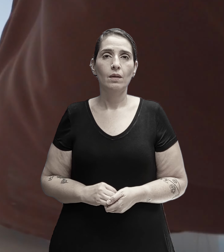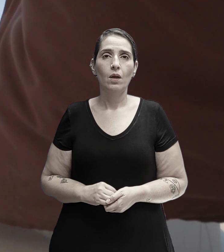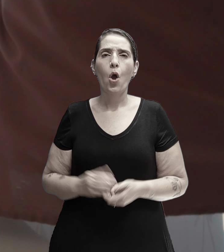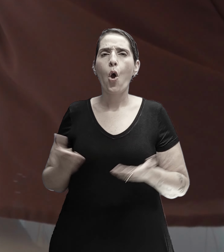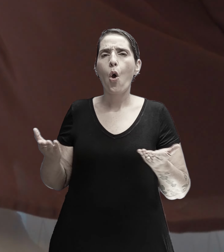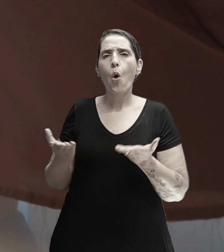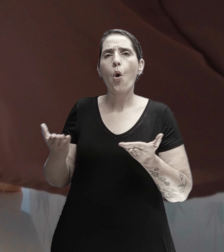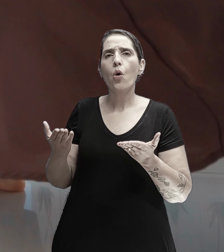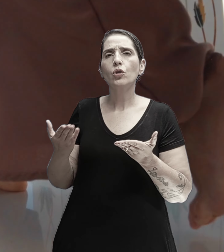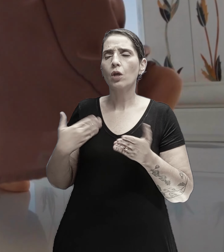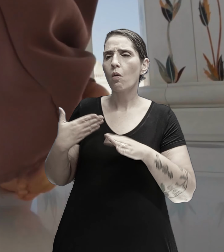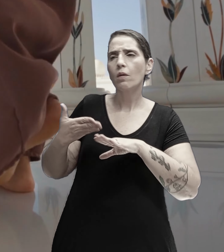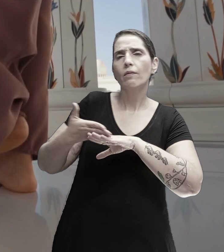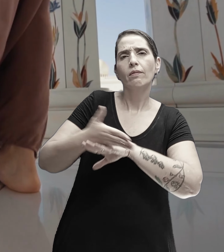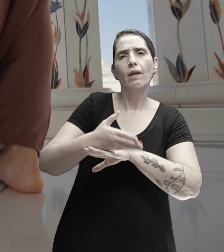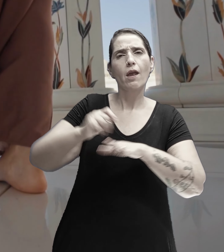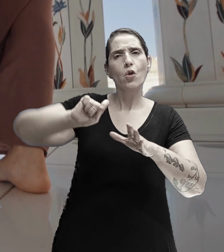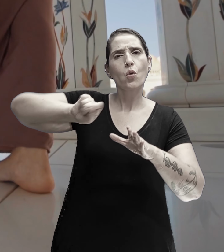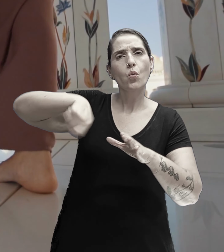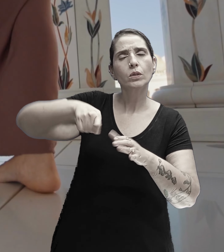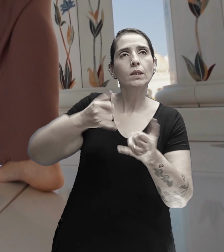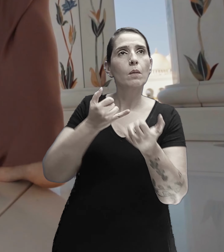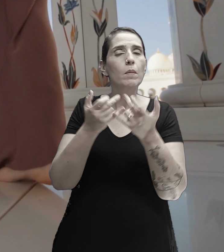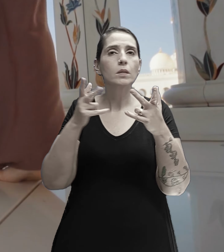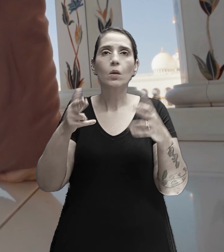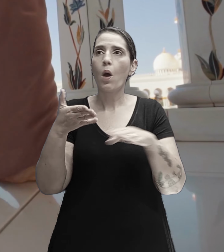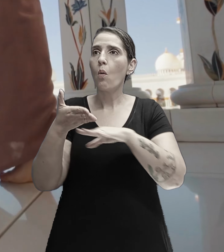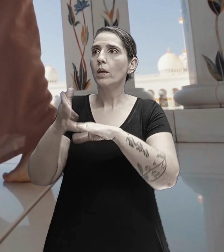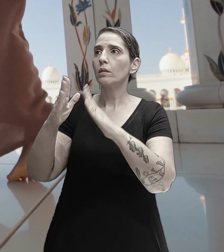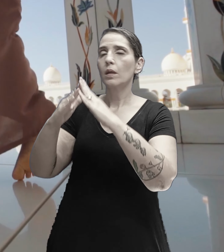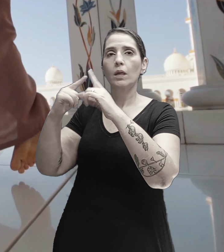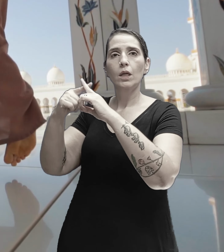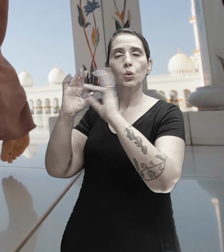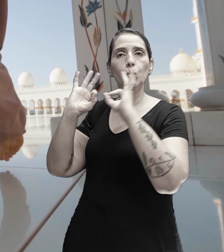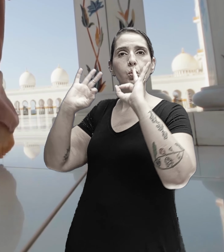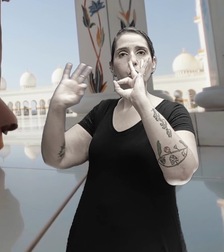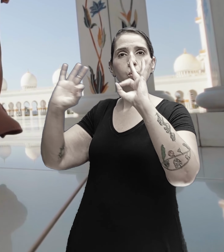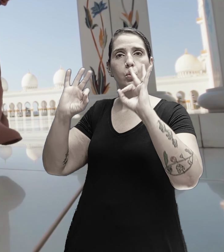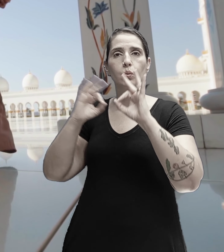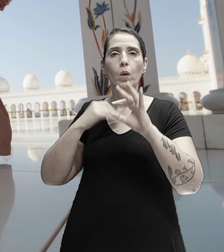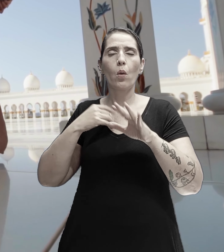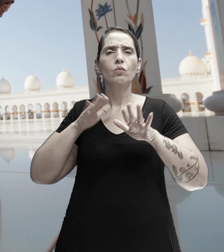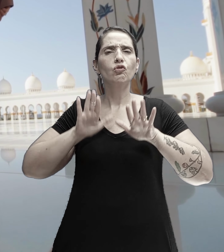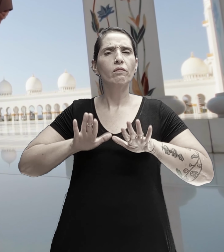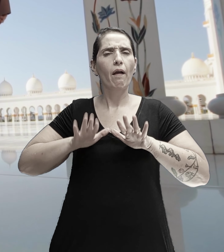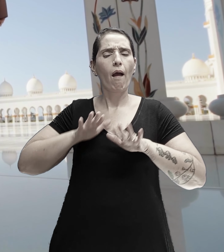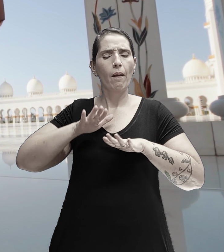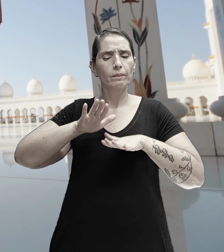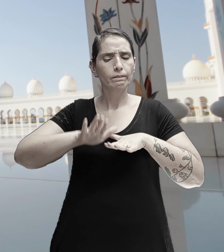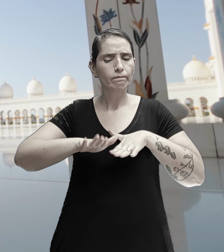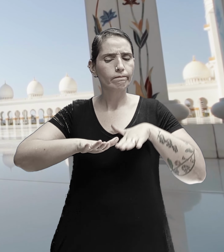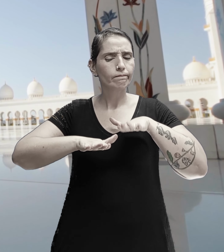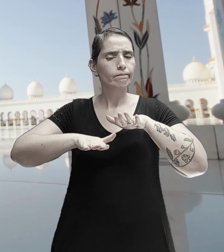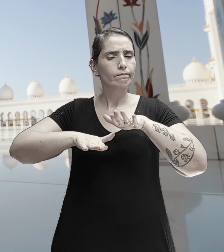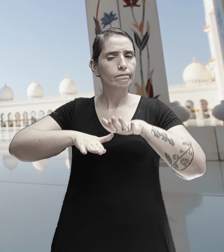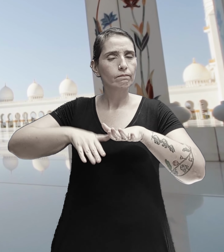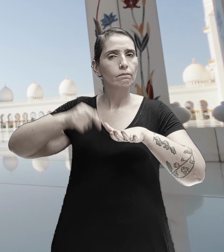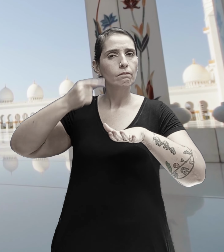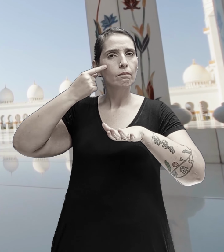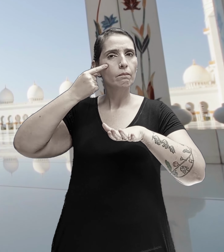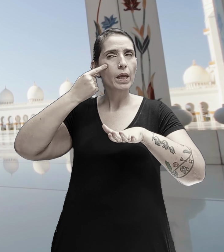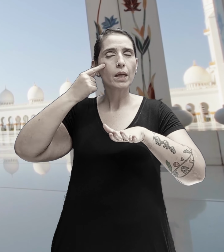Hoje, caminhei pela cozinha como quem entra em uma catedral. Pisei devagar, como se